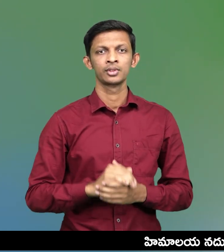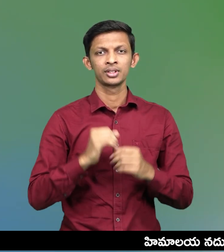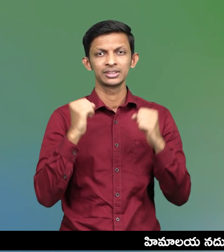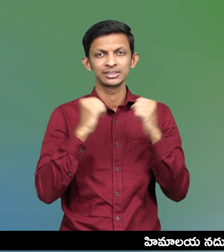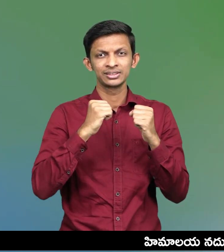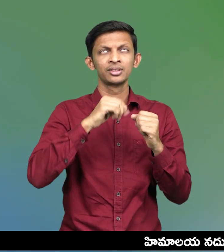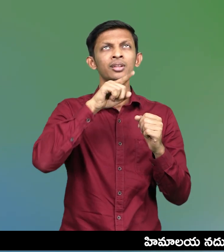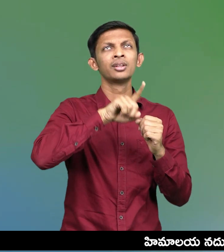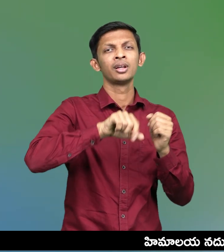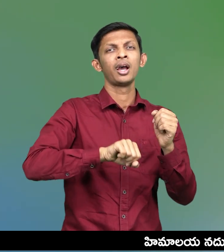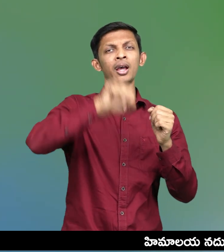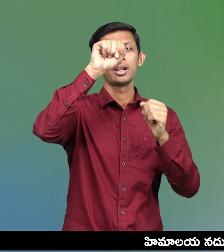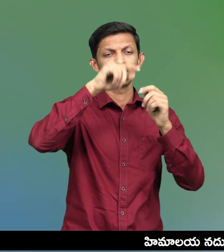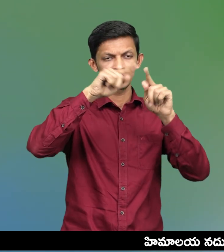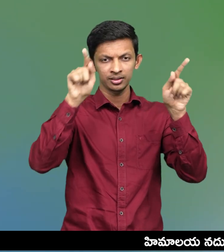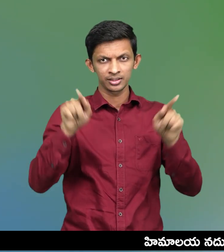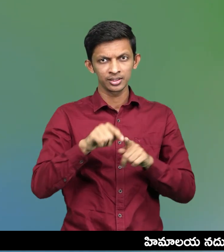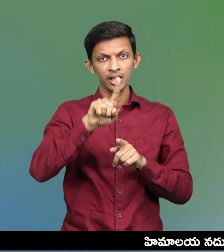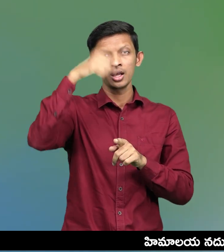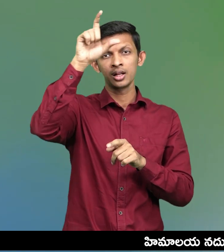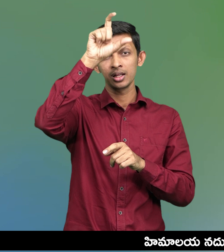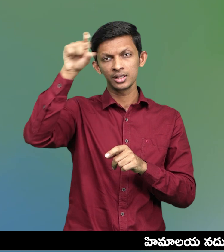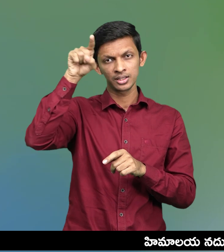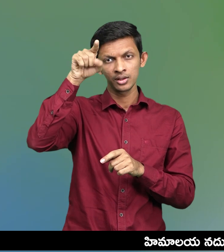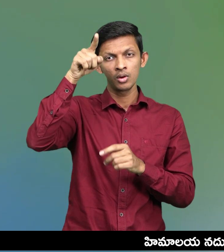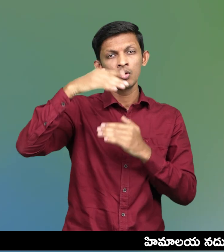హిమాలయ నదులు 3 సూత్రాలకు చెందినవి.